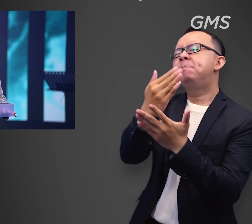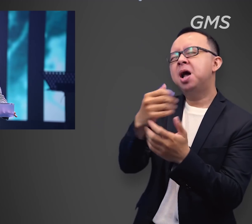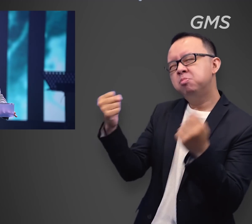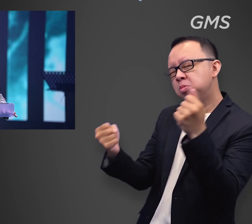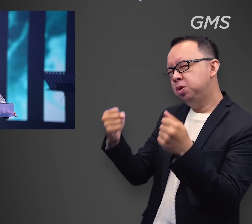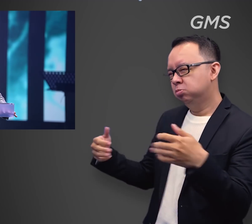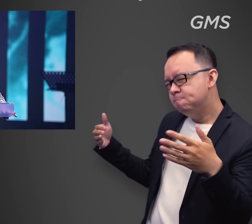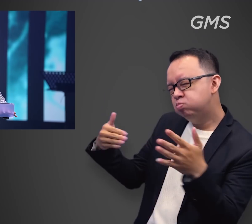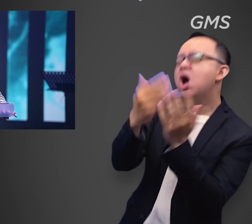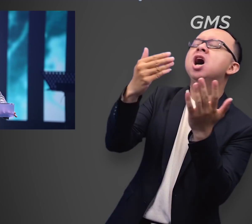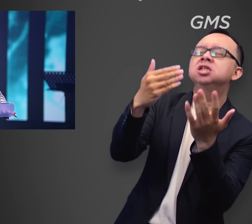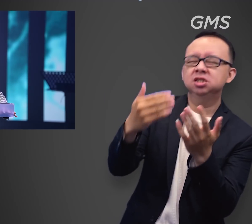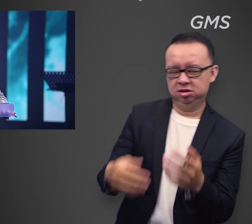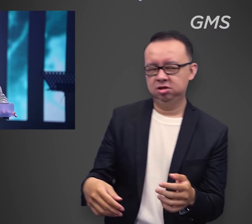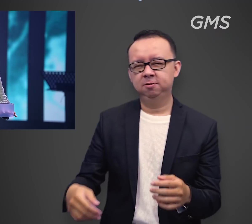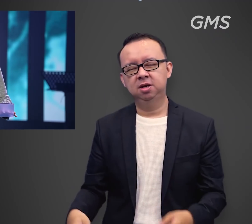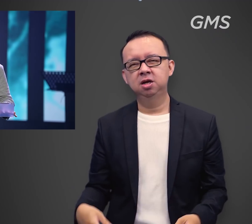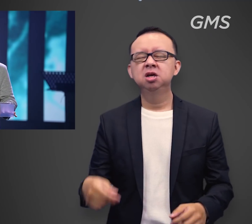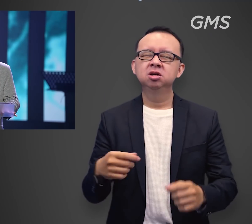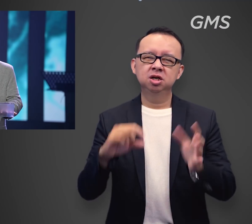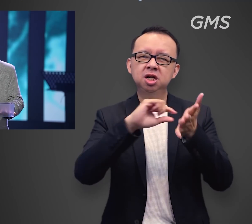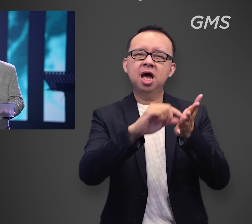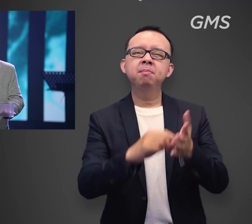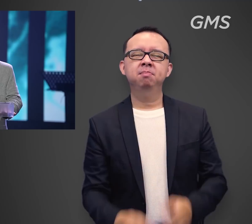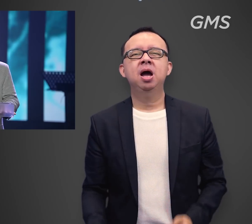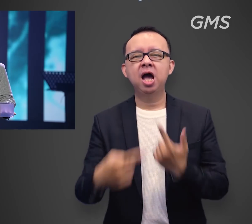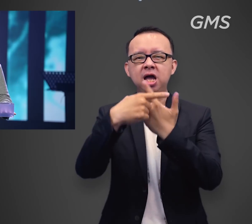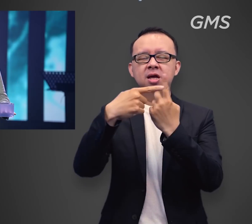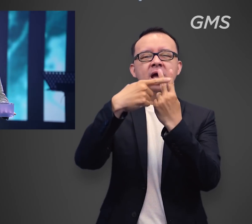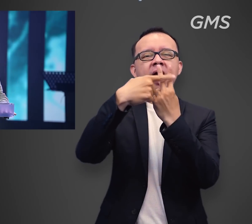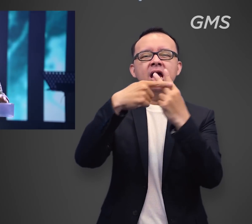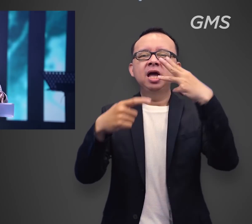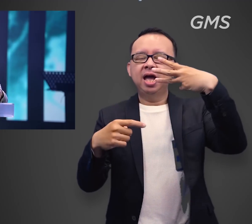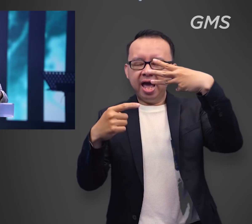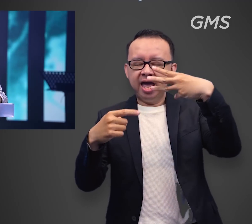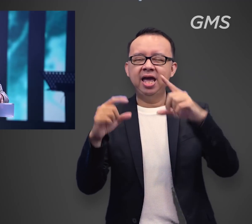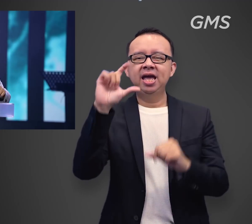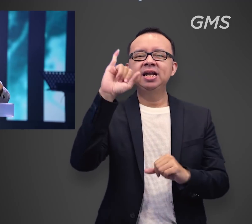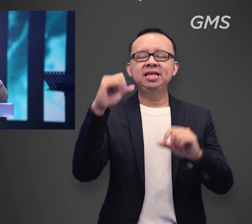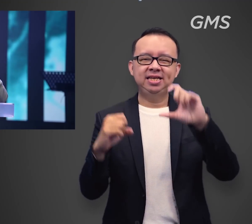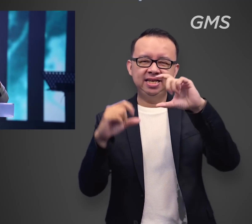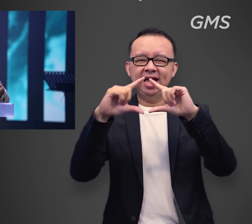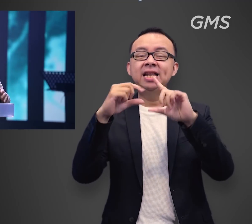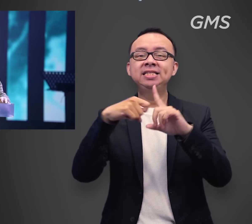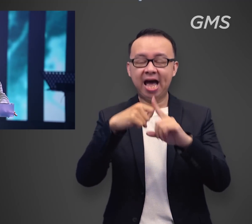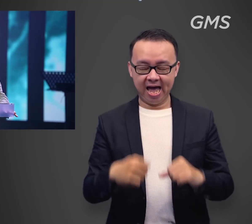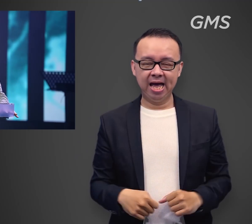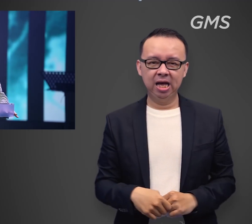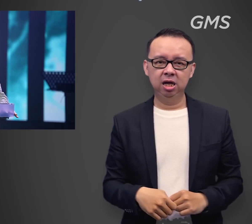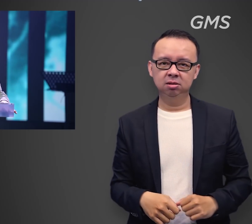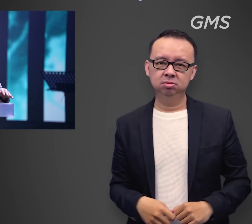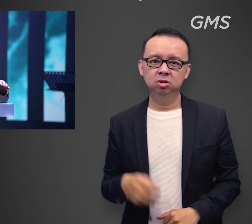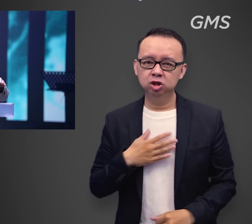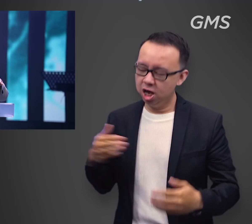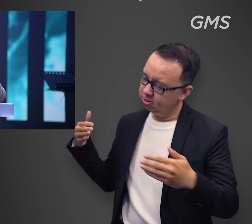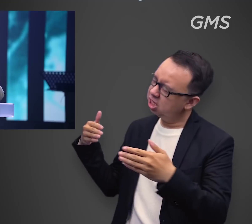Dulu sekarang sudah jarang ya, namanya helica, ya tahu ya. Dulu ada namanya helica itu, ya becak motor itu yang ada, Anda tahu ya, orang-orang lama